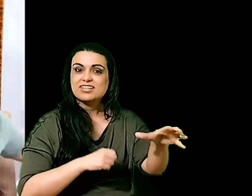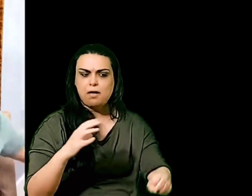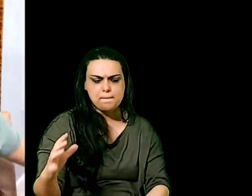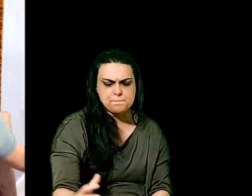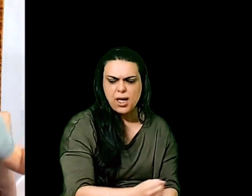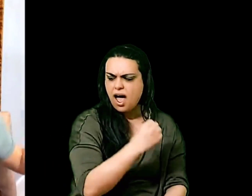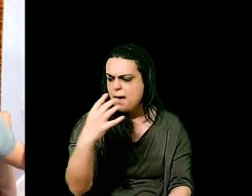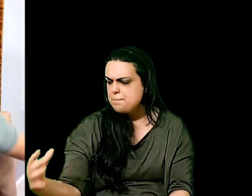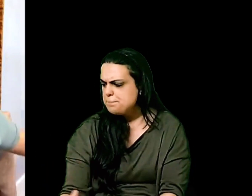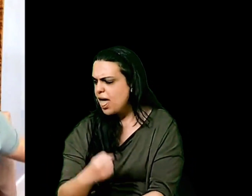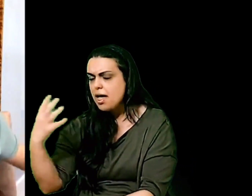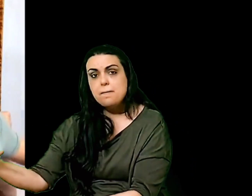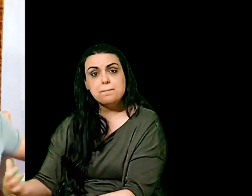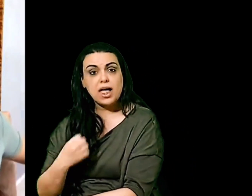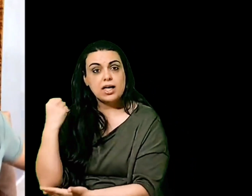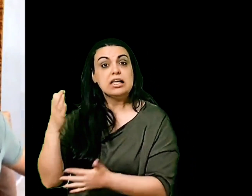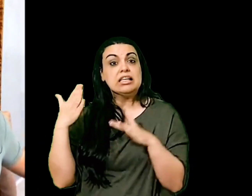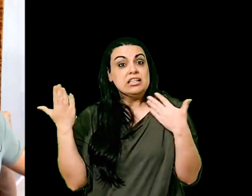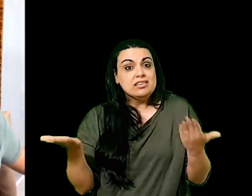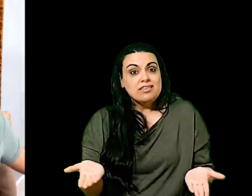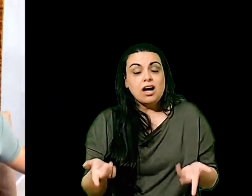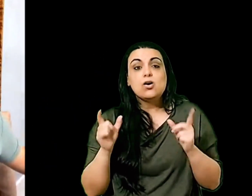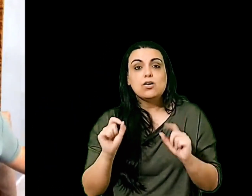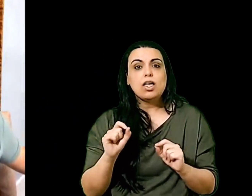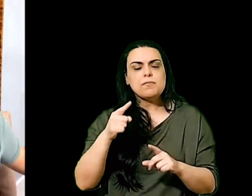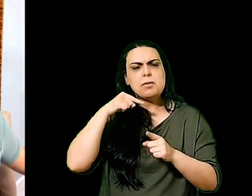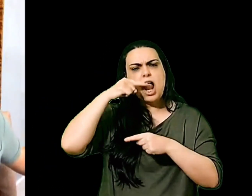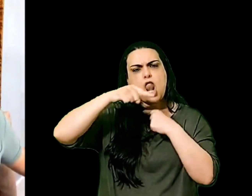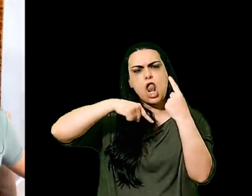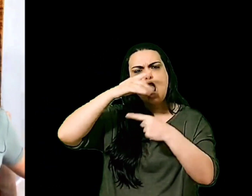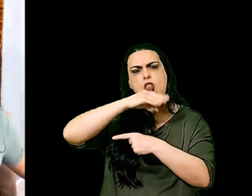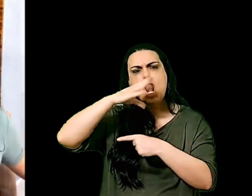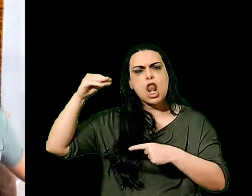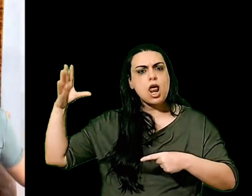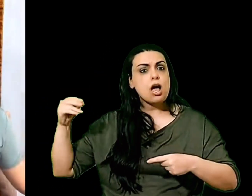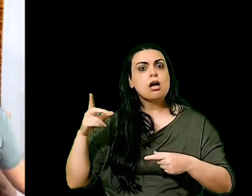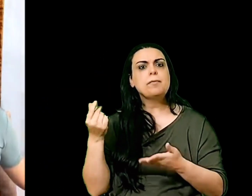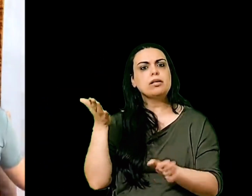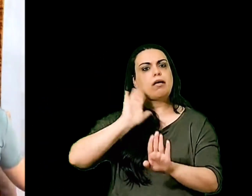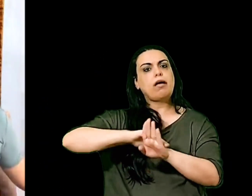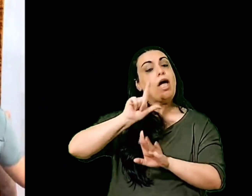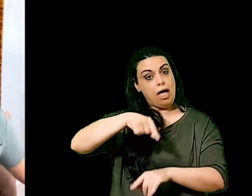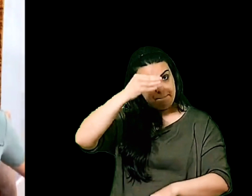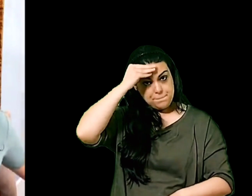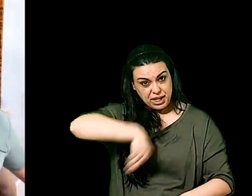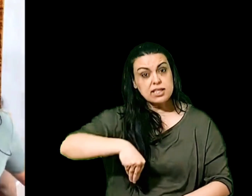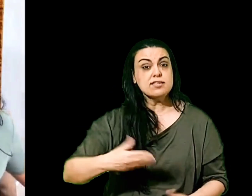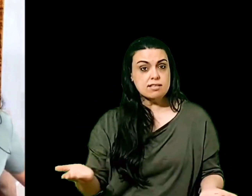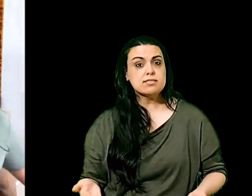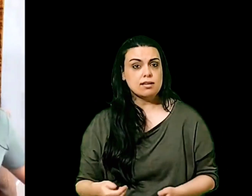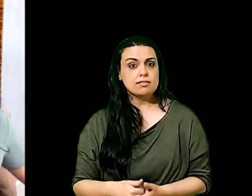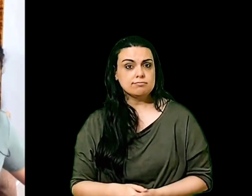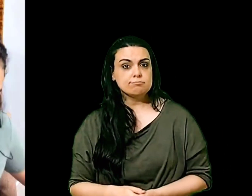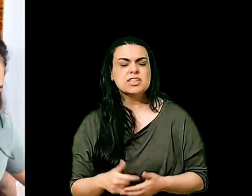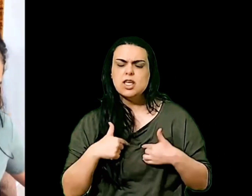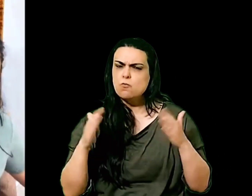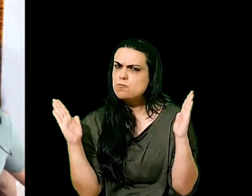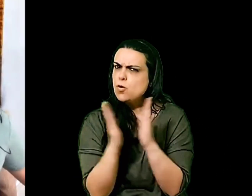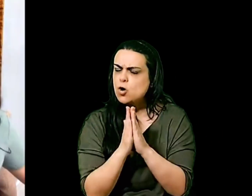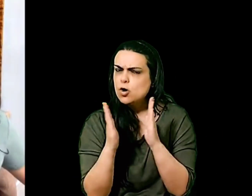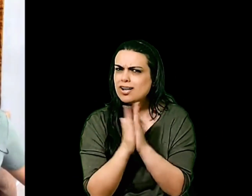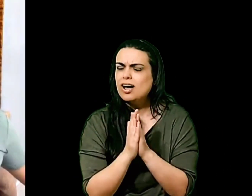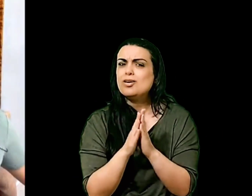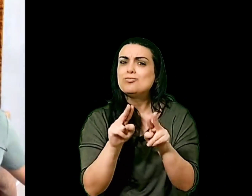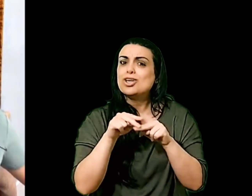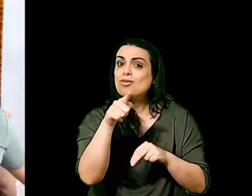isso comigo. Que a procrastinação se esconde atrás da preguiça. E eu vou orar por isso hoje, mas através da palavra